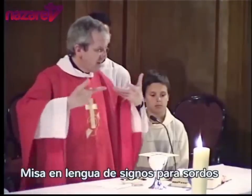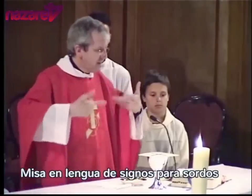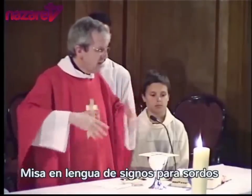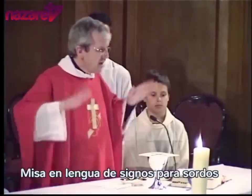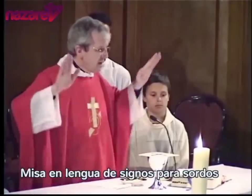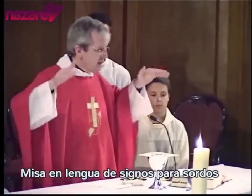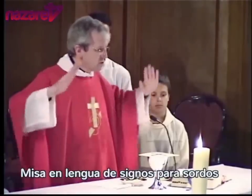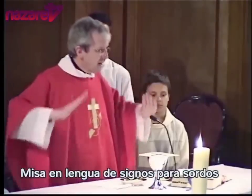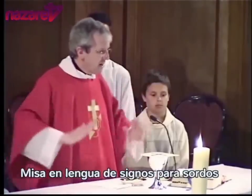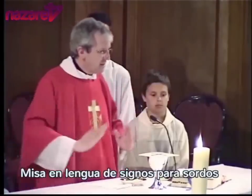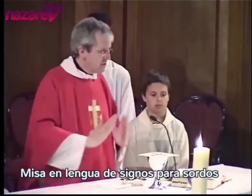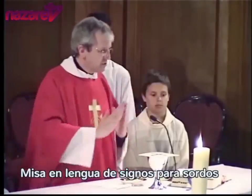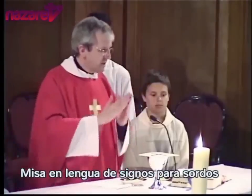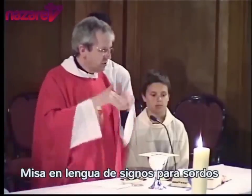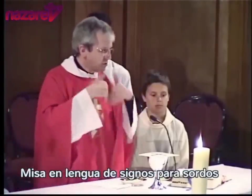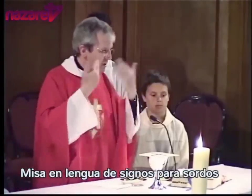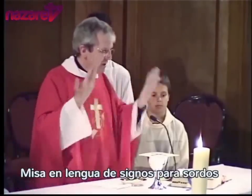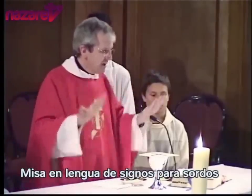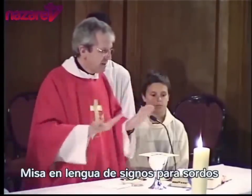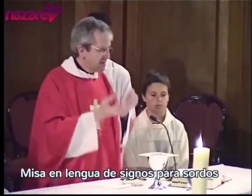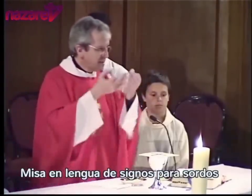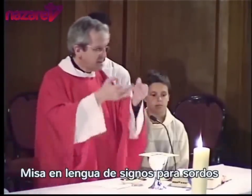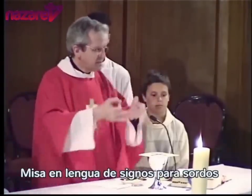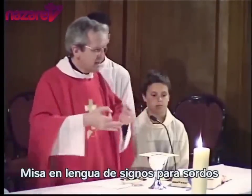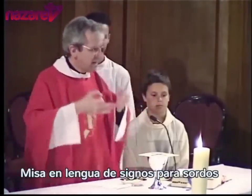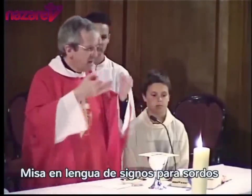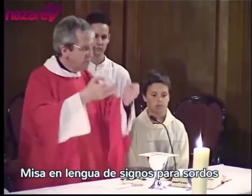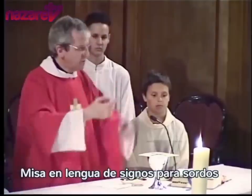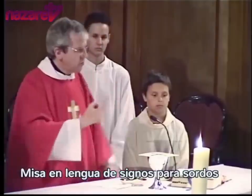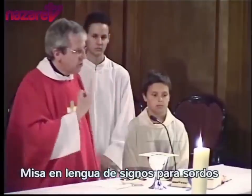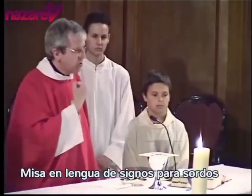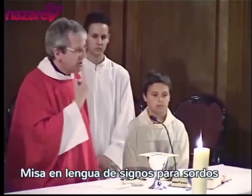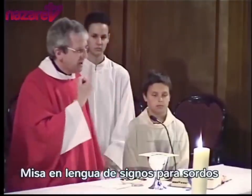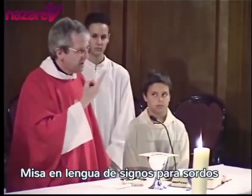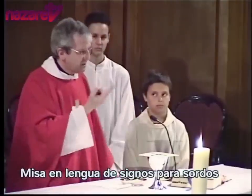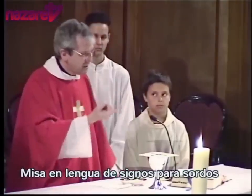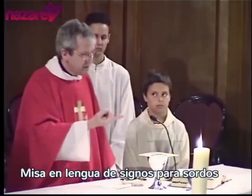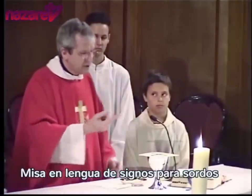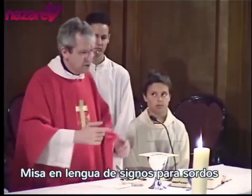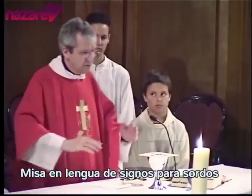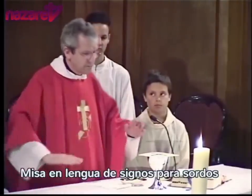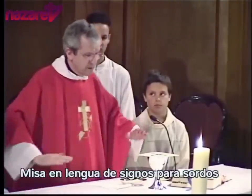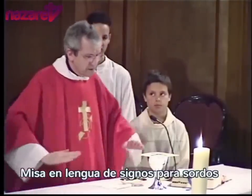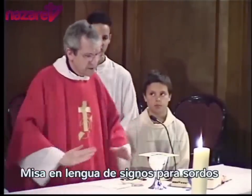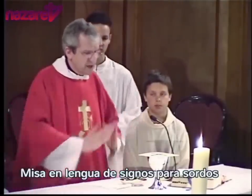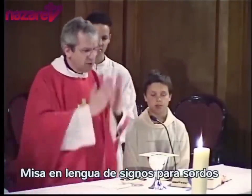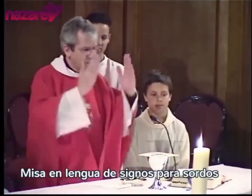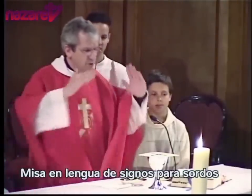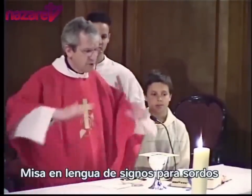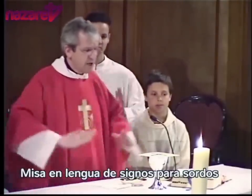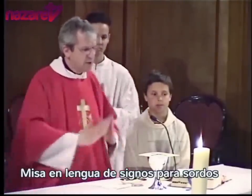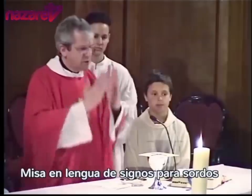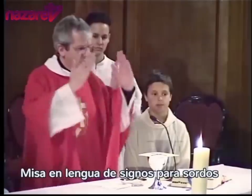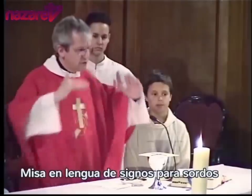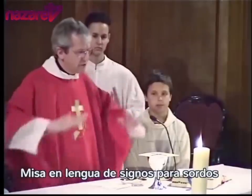desborda de alegría y los ángeles y los santos cantan sin cesar el himno de tu gloria diciendo: